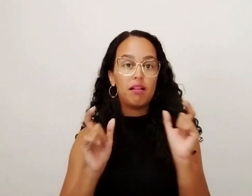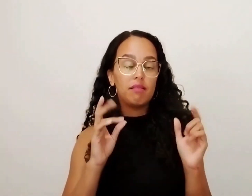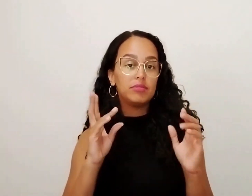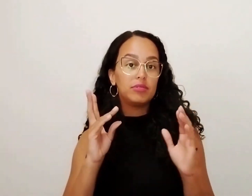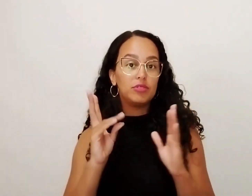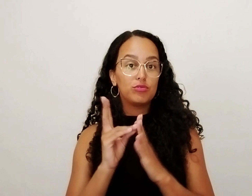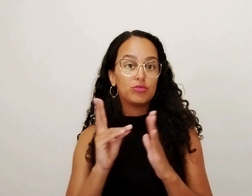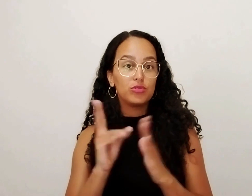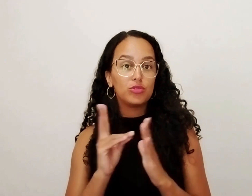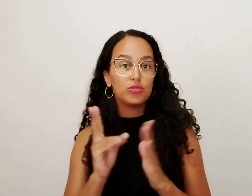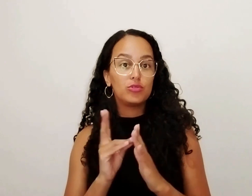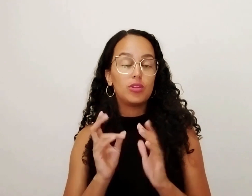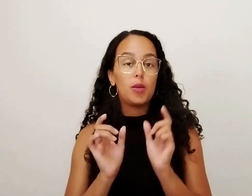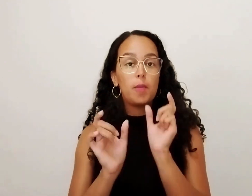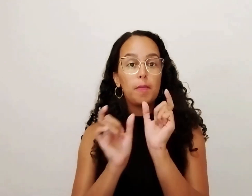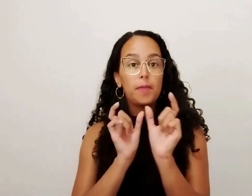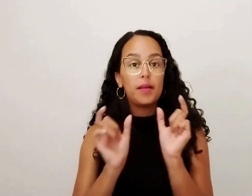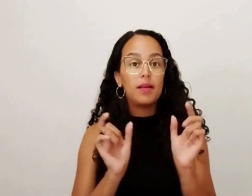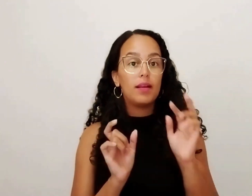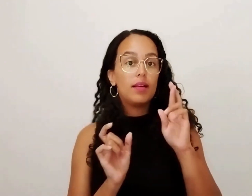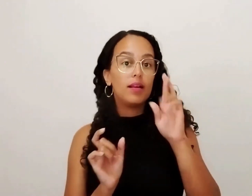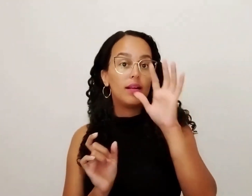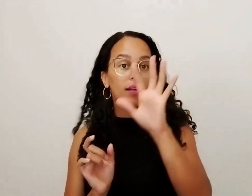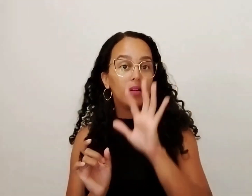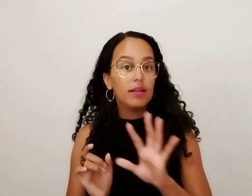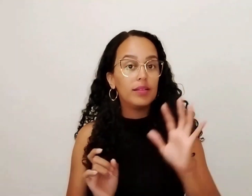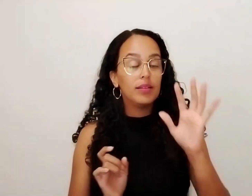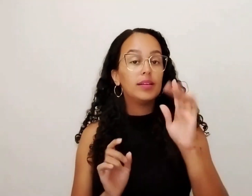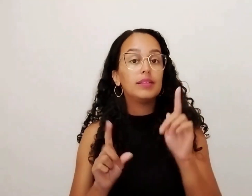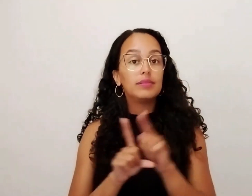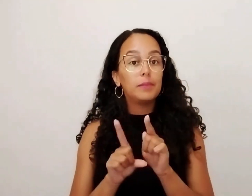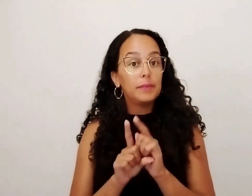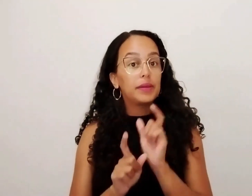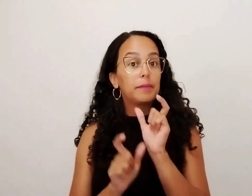A linguagem se aproxima muito da oralidade.